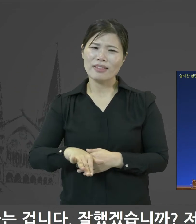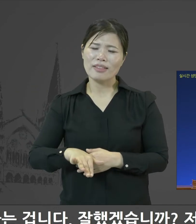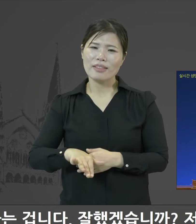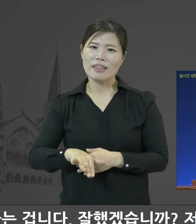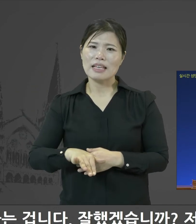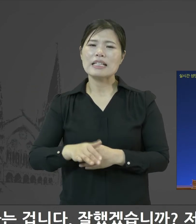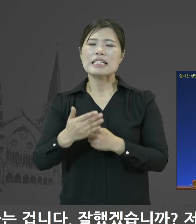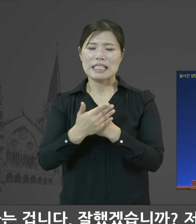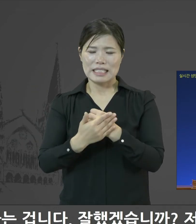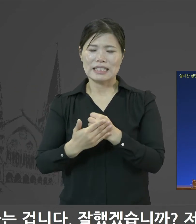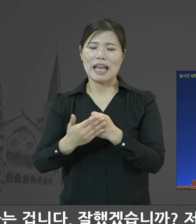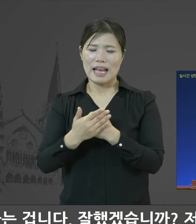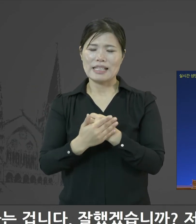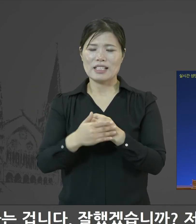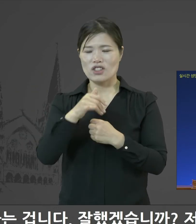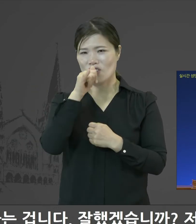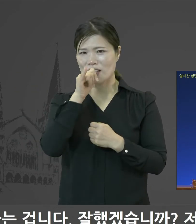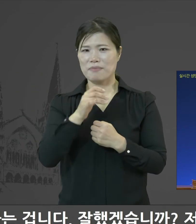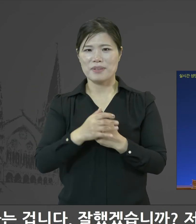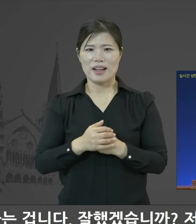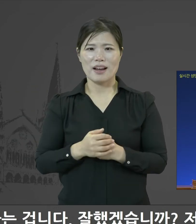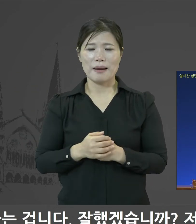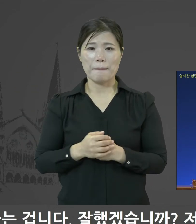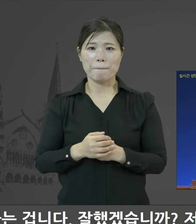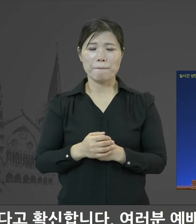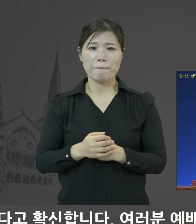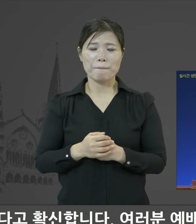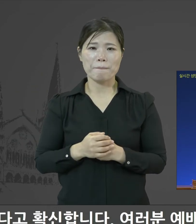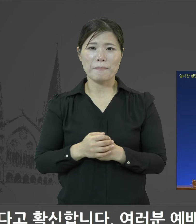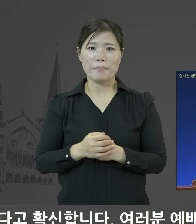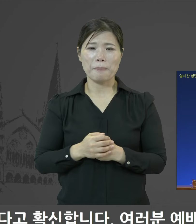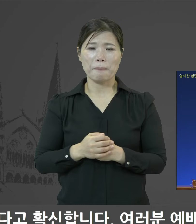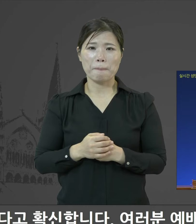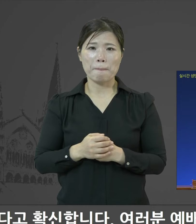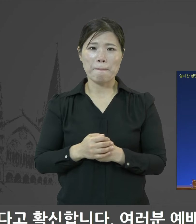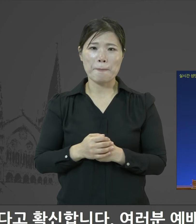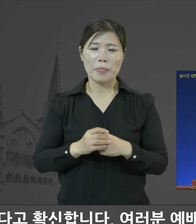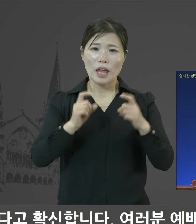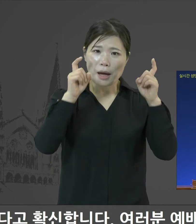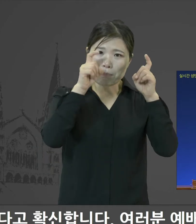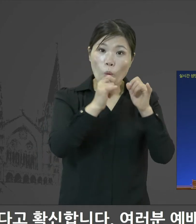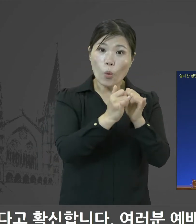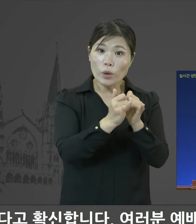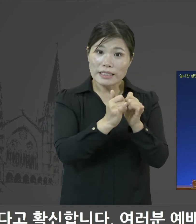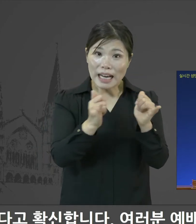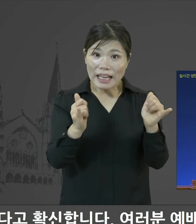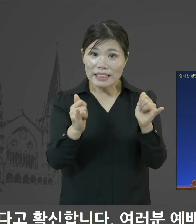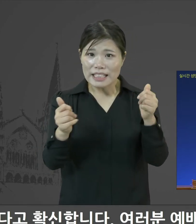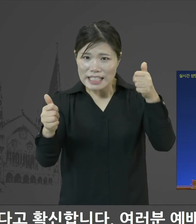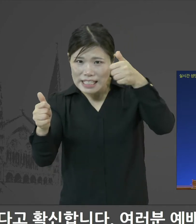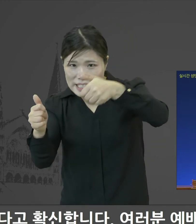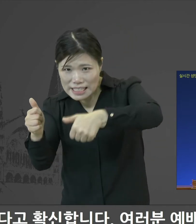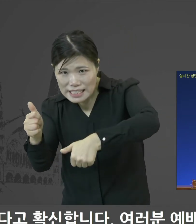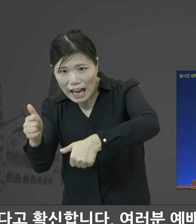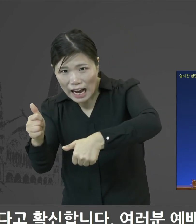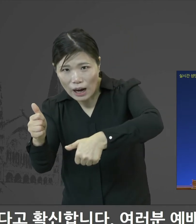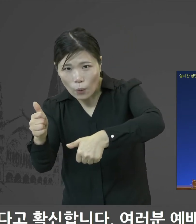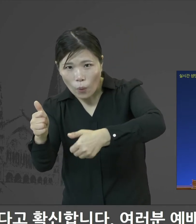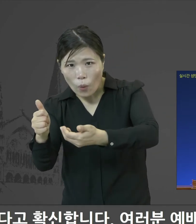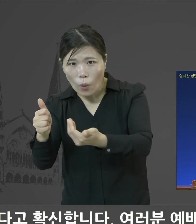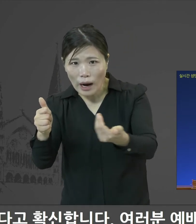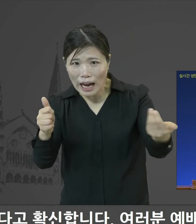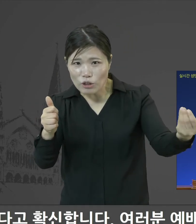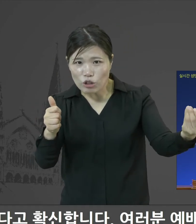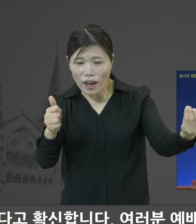속성도 있습니다. 이들이 떠나간 다음에 얼마 후에 동방박사들이 도착합니다. 아마 시간 순서상 목자들이